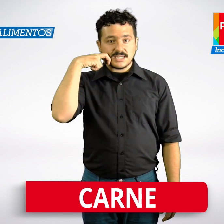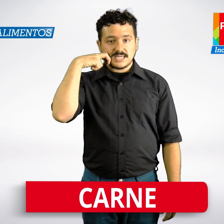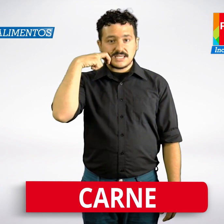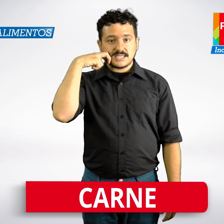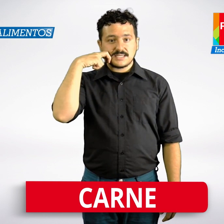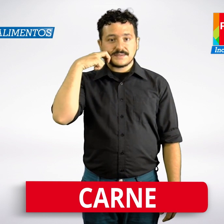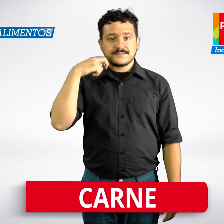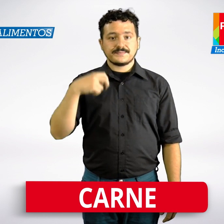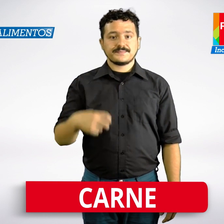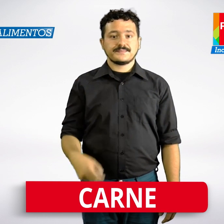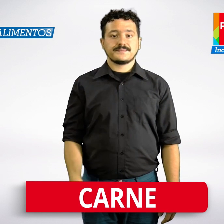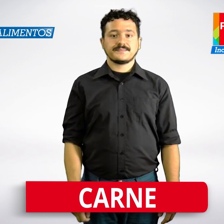carne,